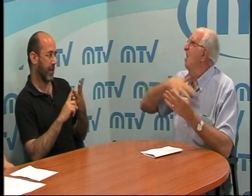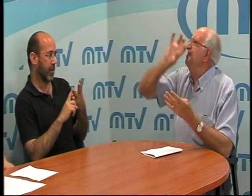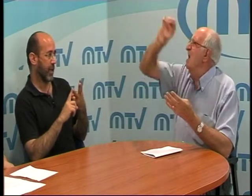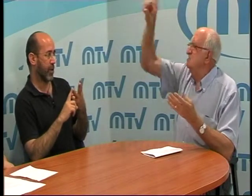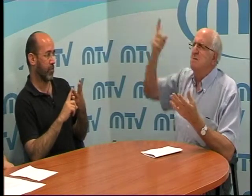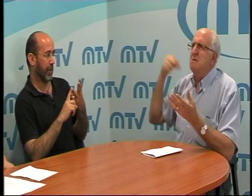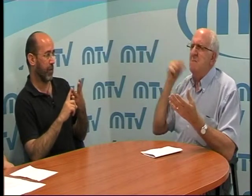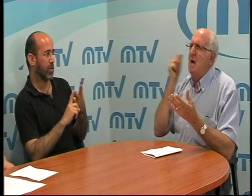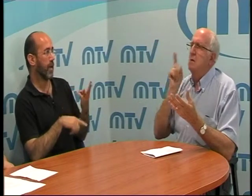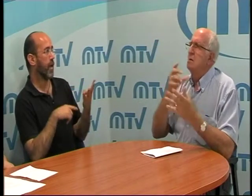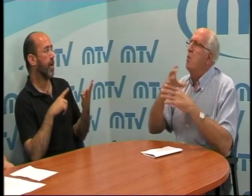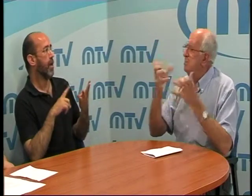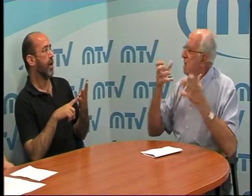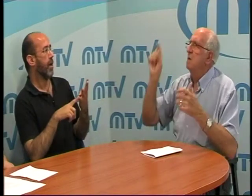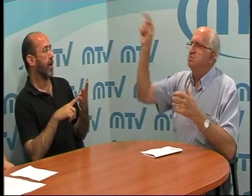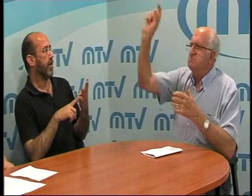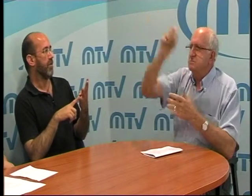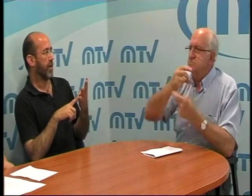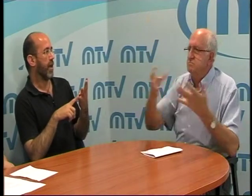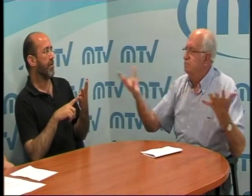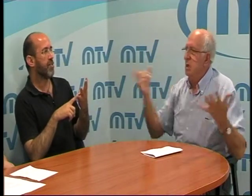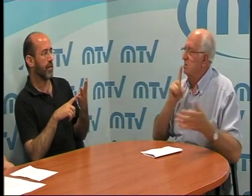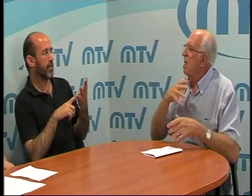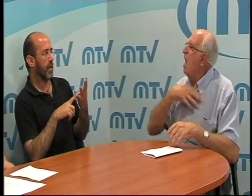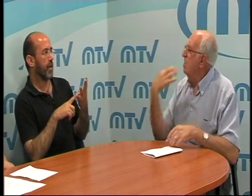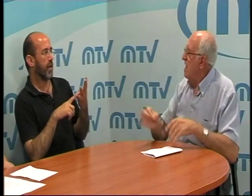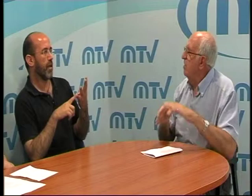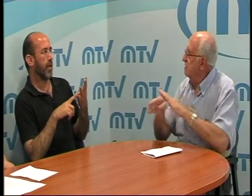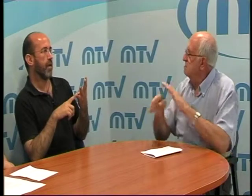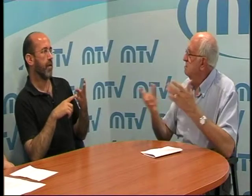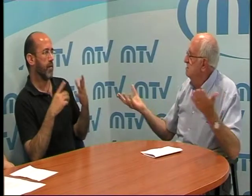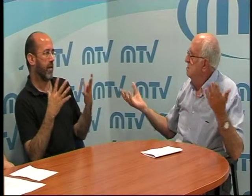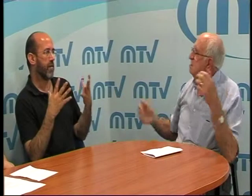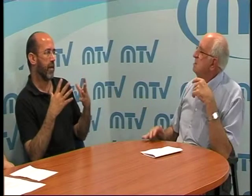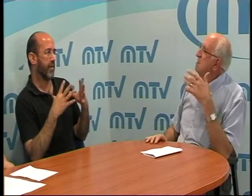para trabajar en una biblioteca. Es decir, que hay